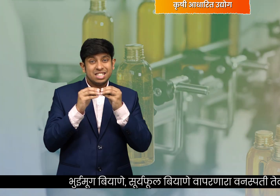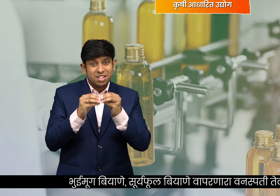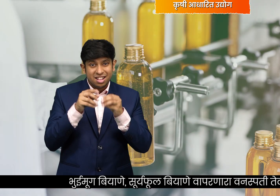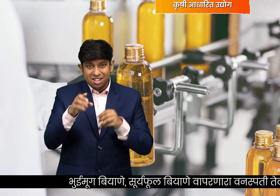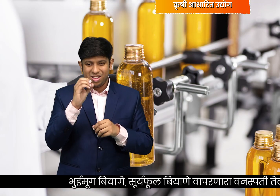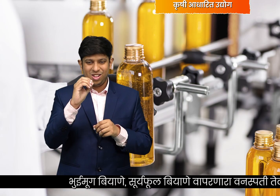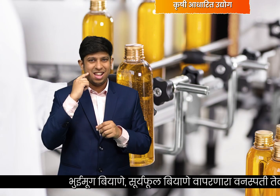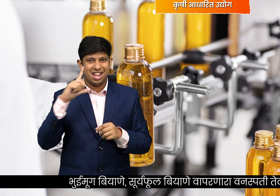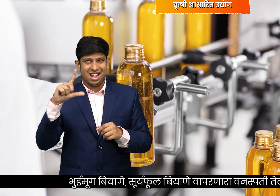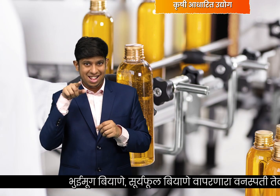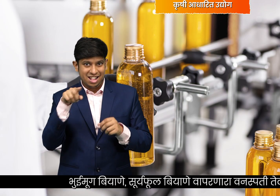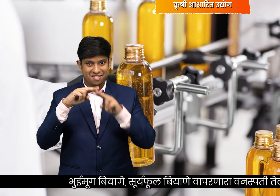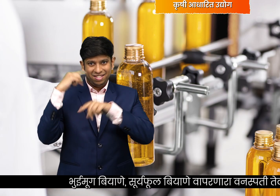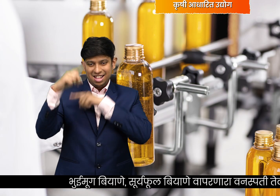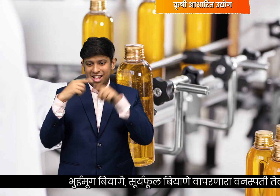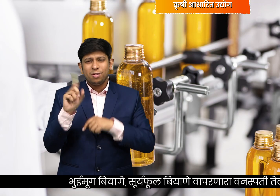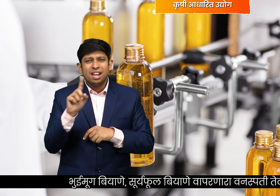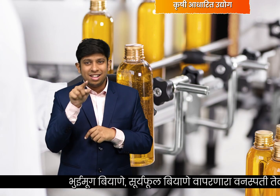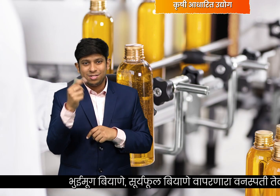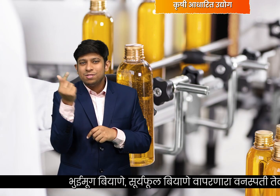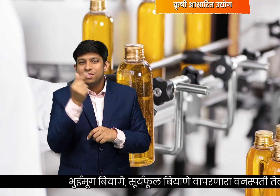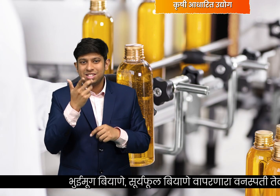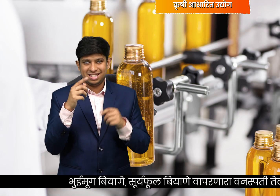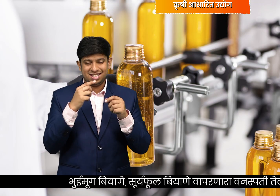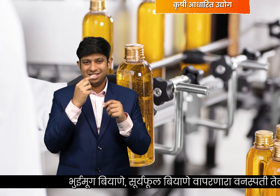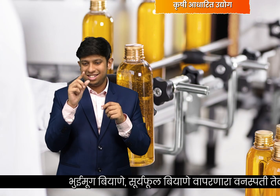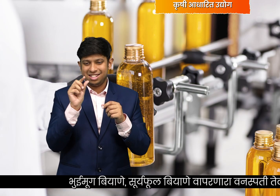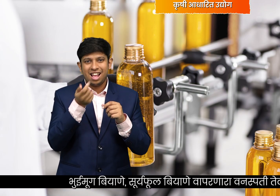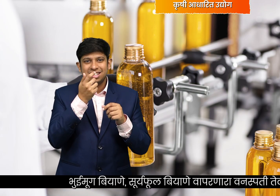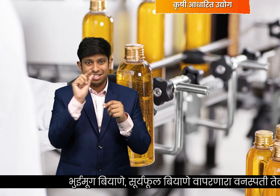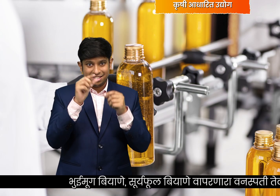भुईमूग बियाणे सूर्यफूल बियाणे वापरणारा वनस्पती तेल उद्योग.